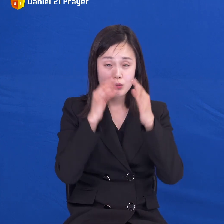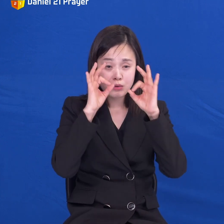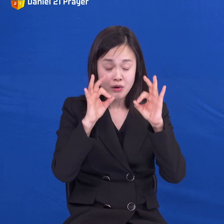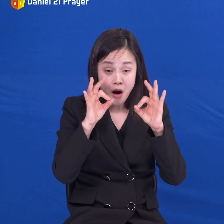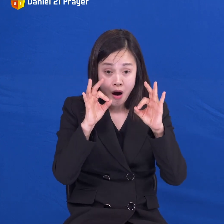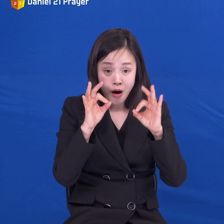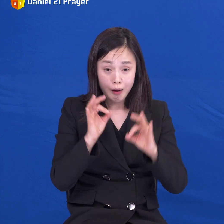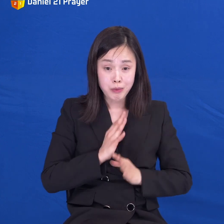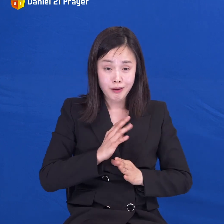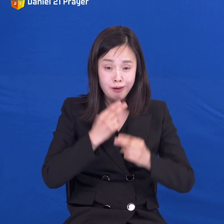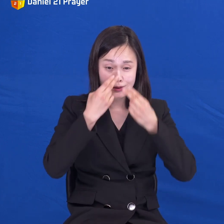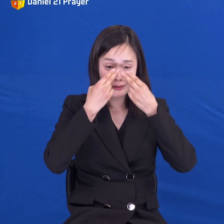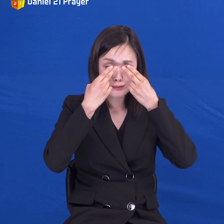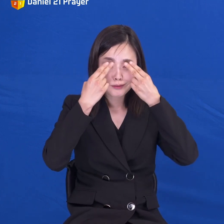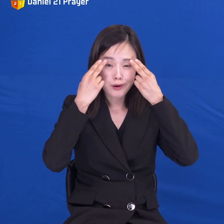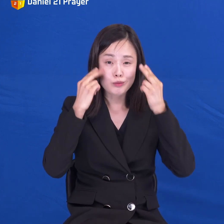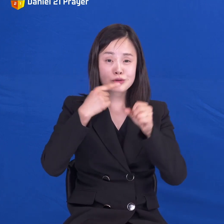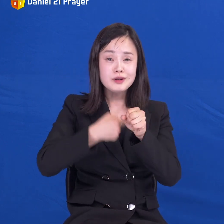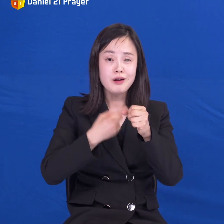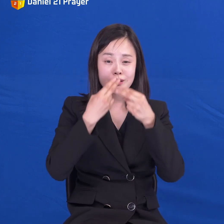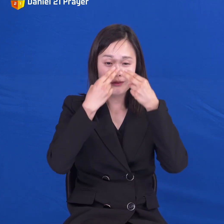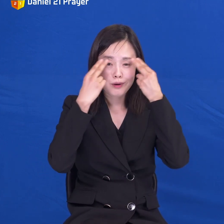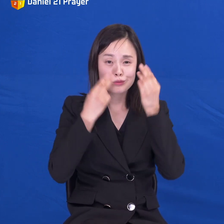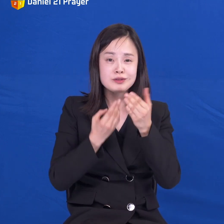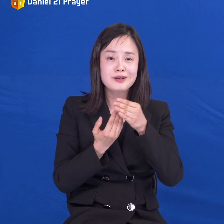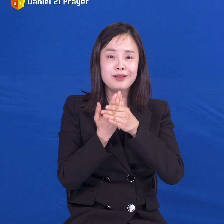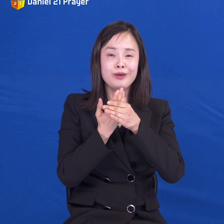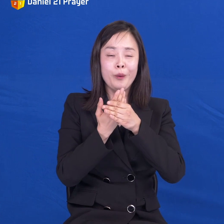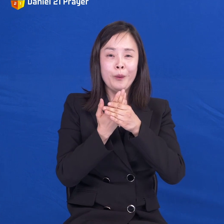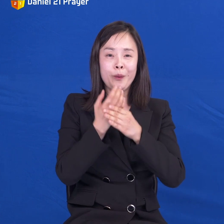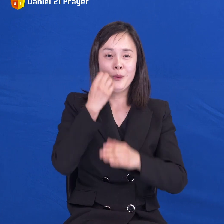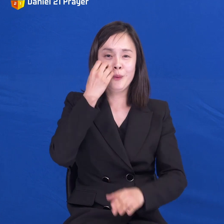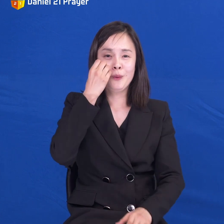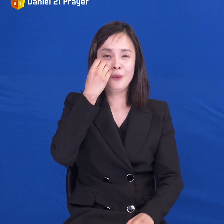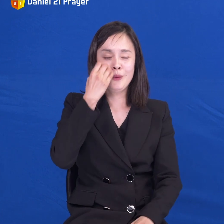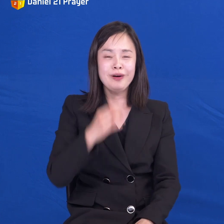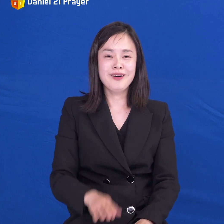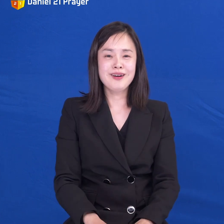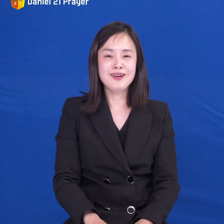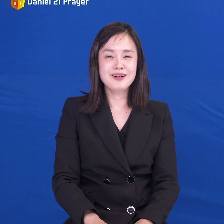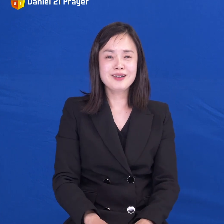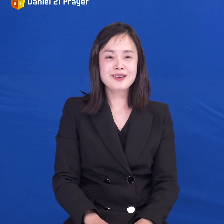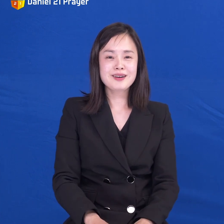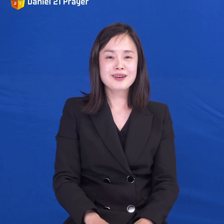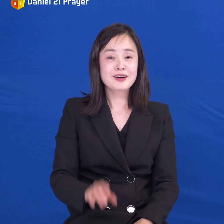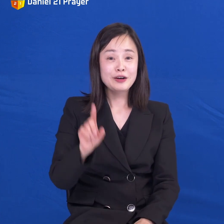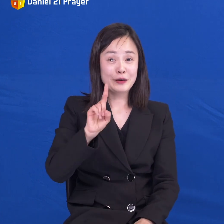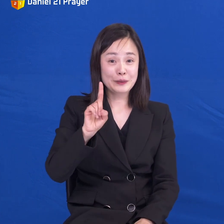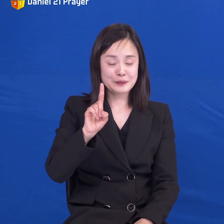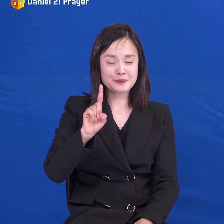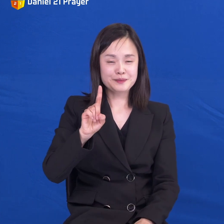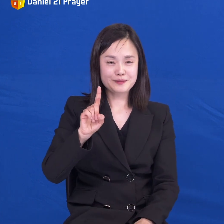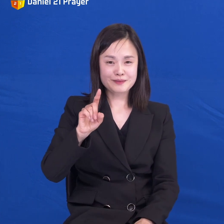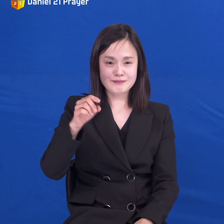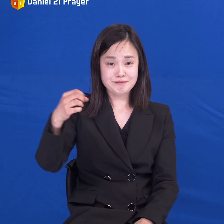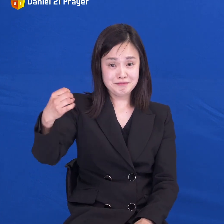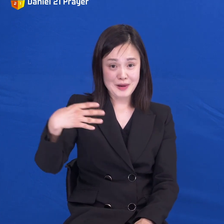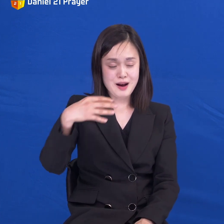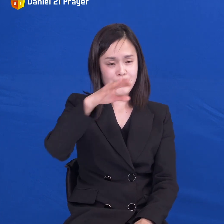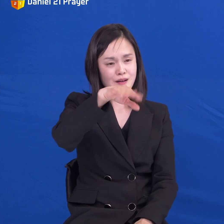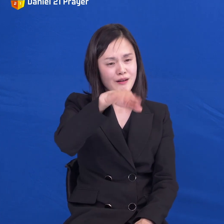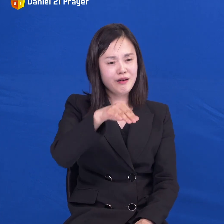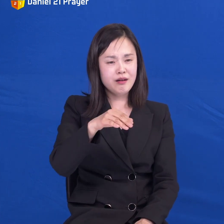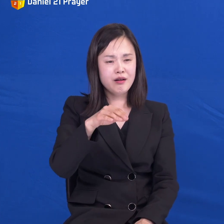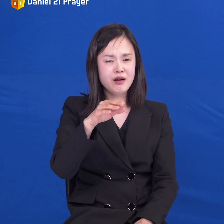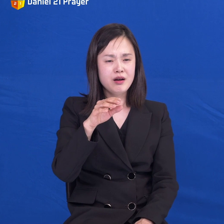그런데 그 타이밍에 저희 선배님이 박강로사 결혼해서 목사 돼야지, 목사님 딸이 있는데 한번